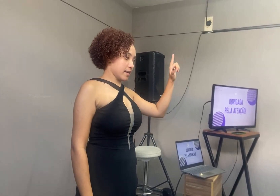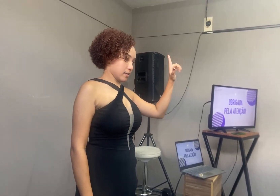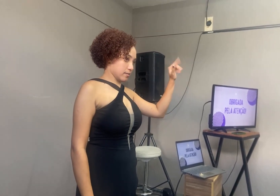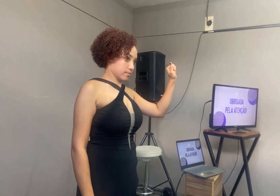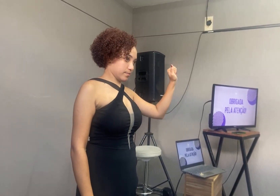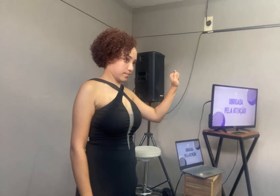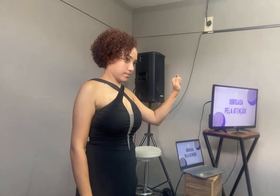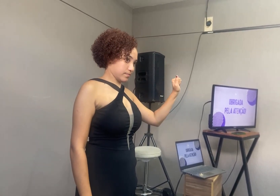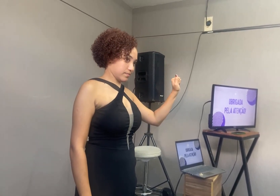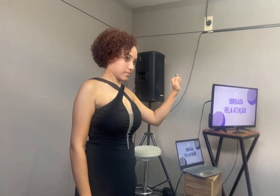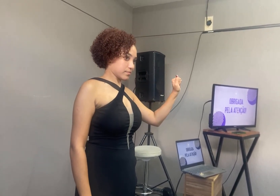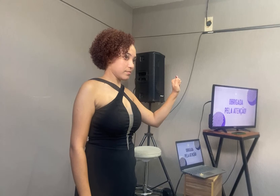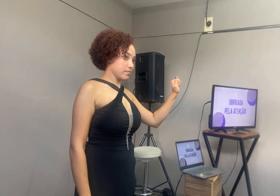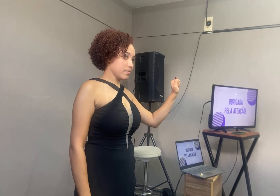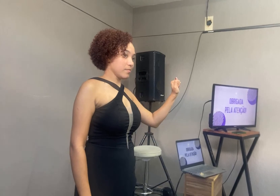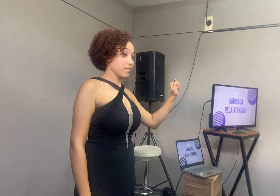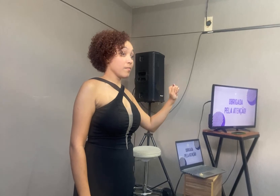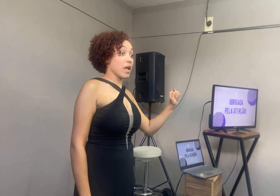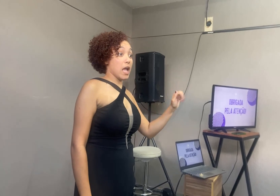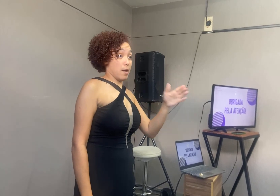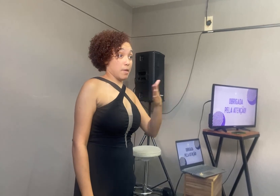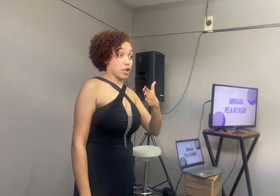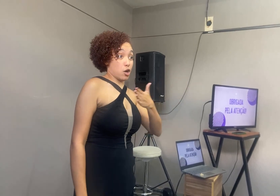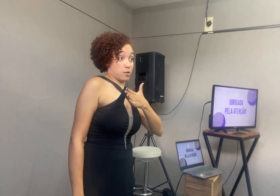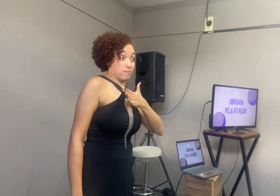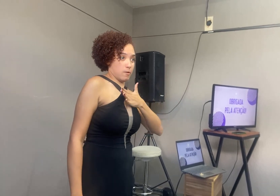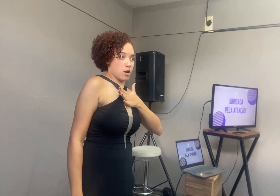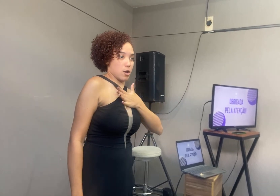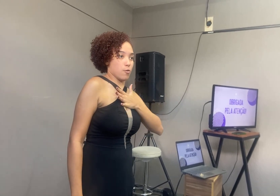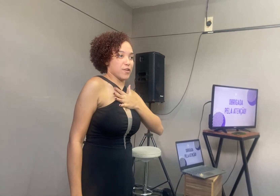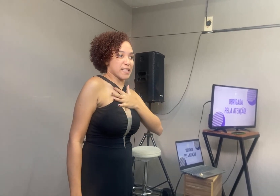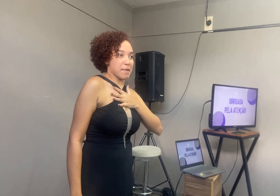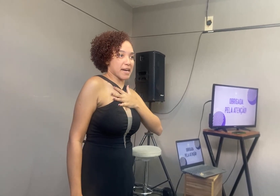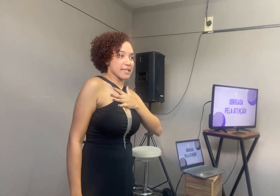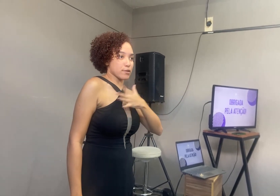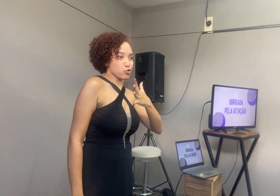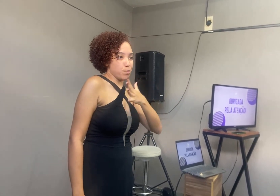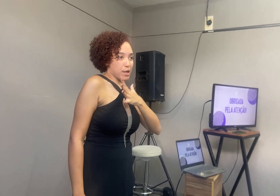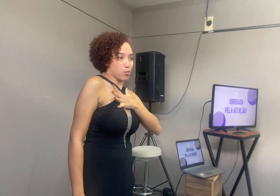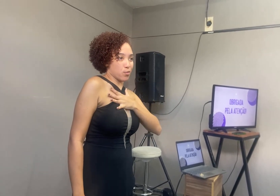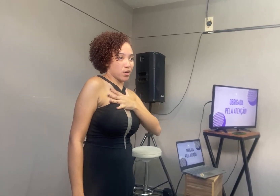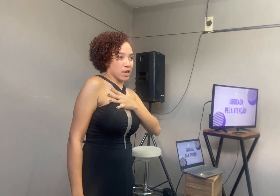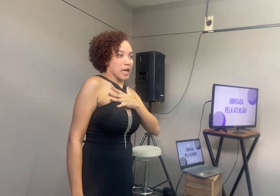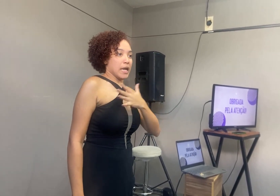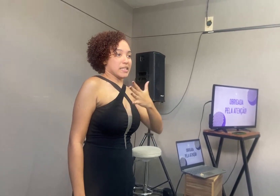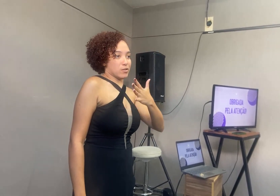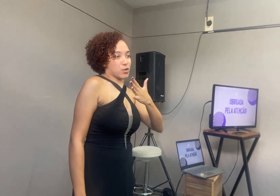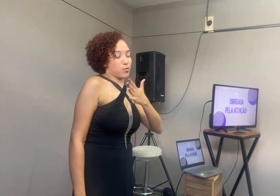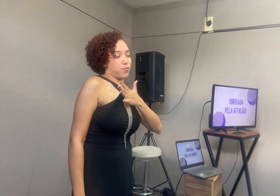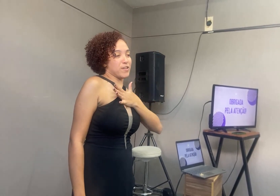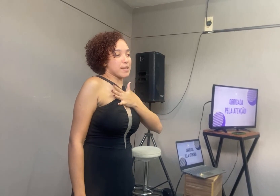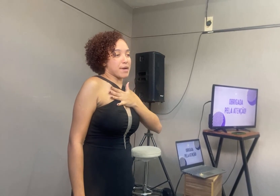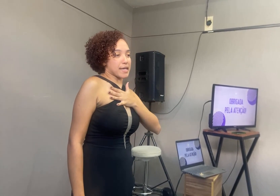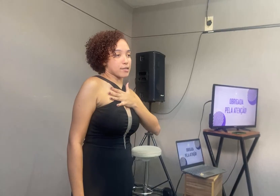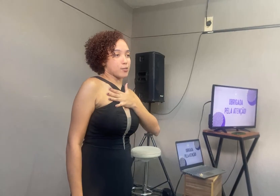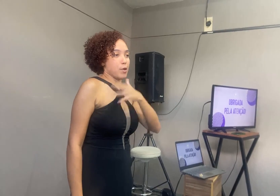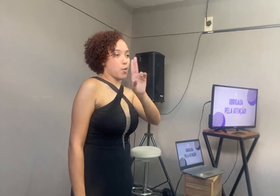Isabel. Seu nome marcado, hein? Mas ó, eu fiz a marcação do meu. Então, se eu fiz a marcação do meu, eu